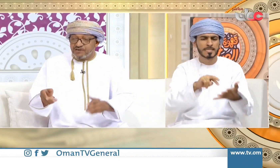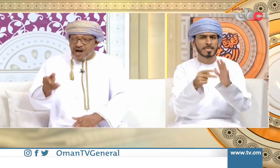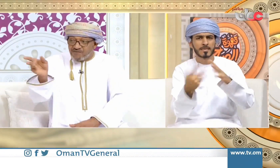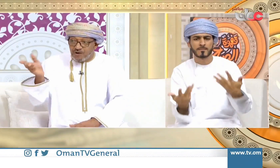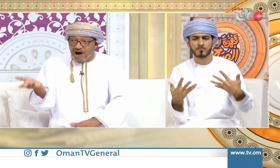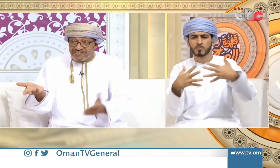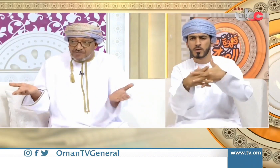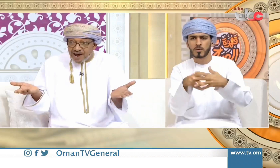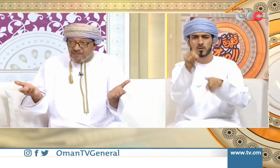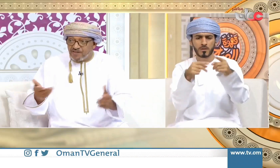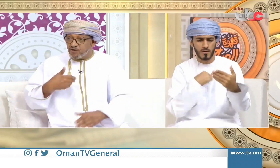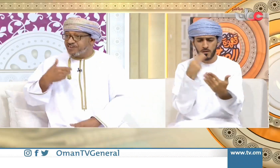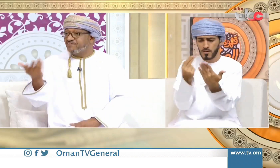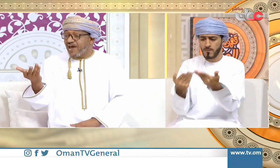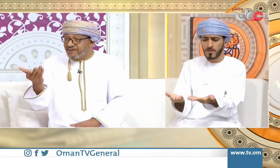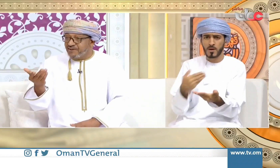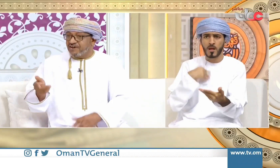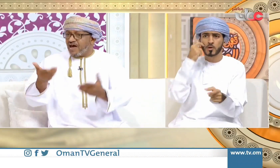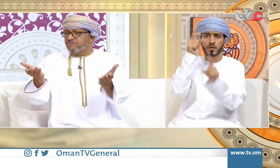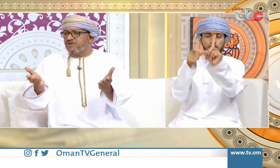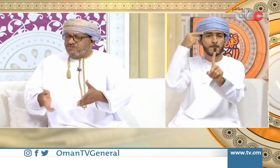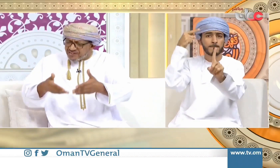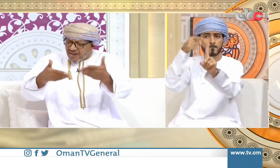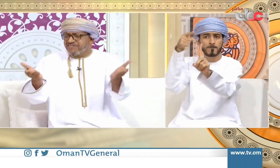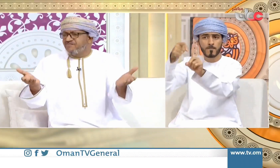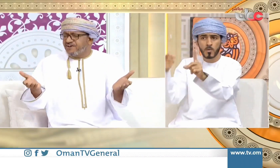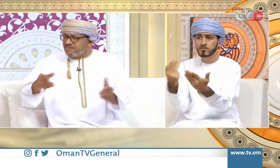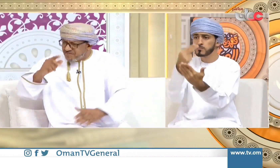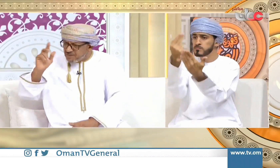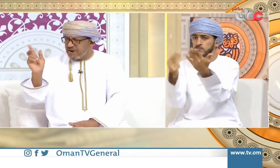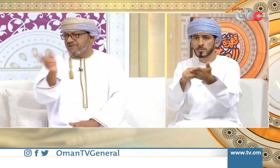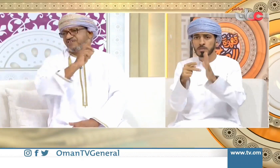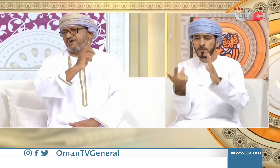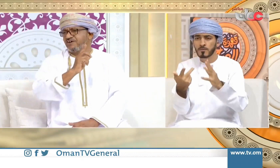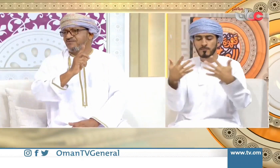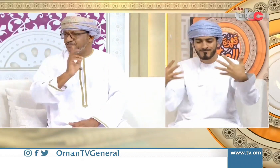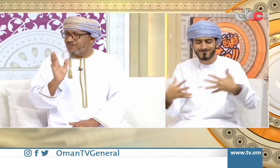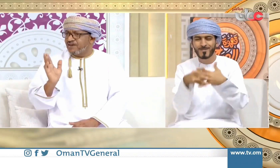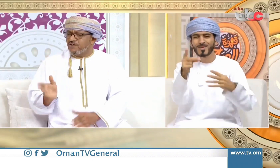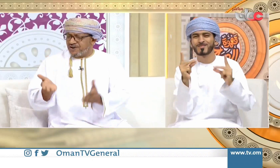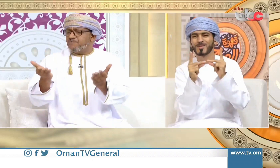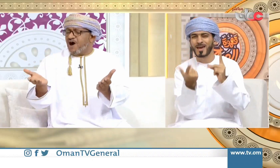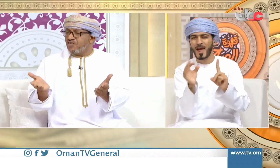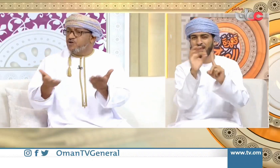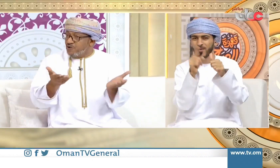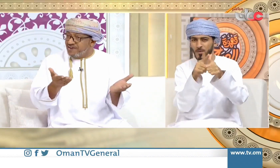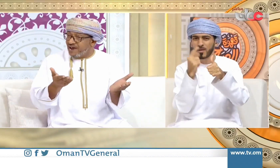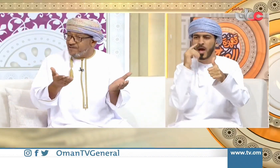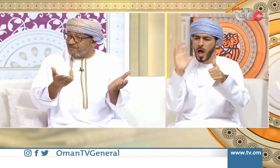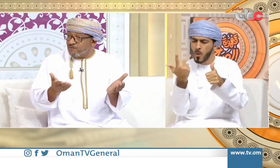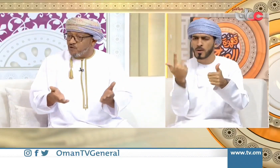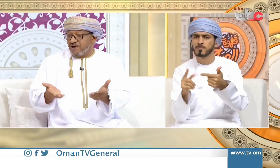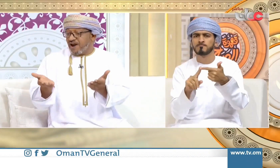بعض الناس لا أفؤادوا حاسش معانا، صنع حتى فنانين لازم ننشر ثقافة الفن في جميع البلاد. هناك معارض